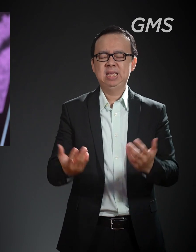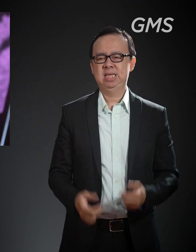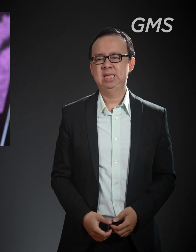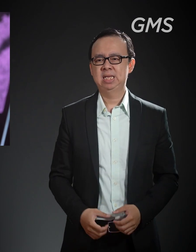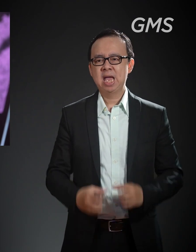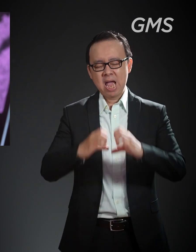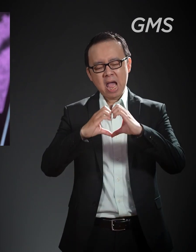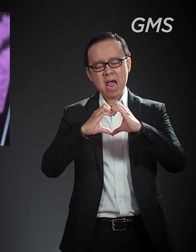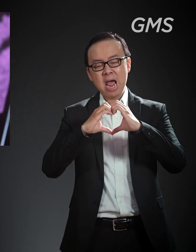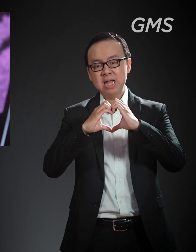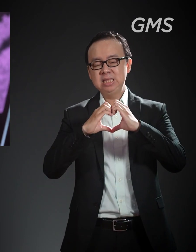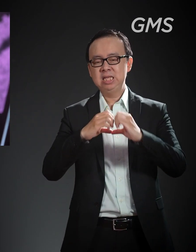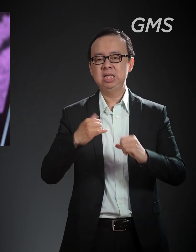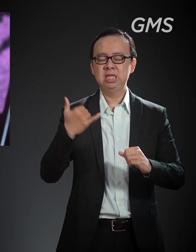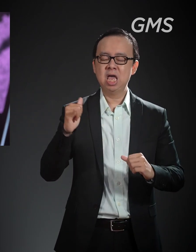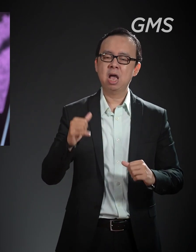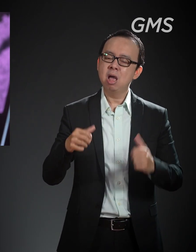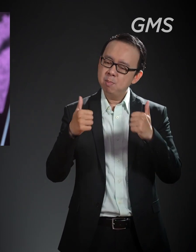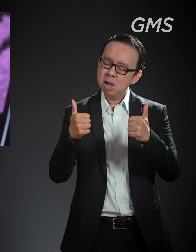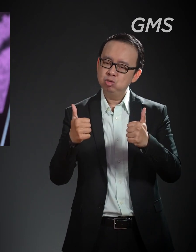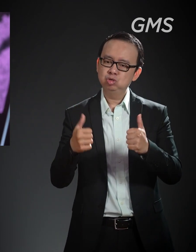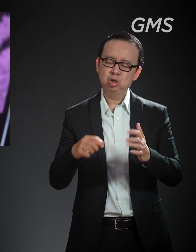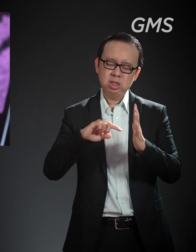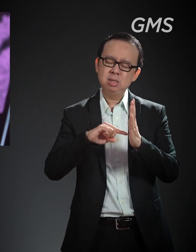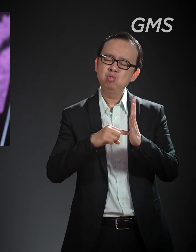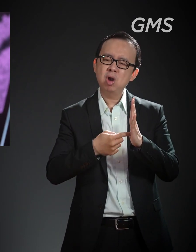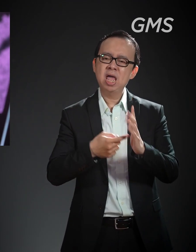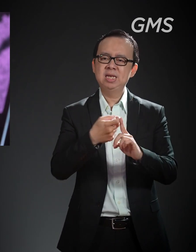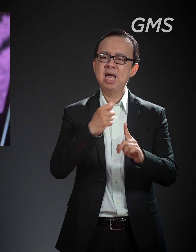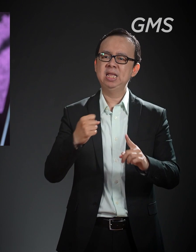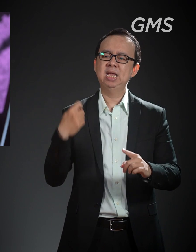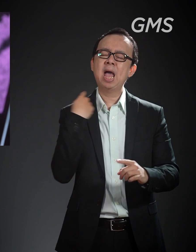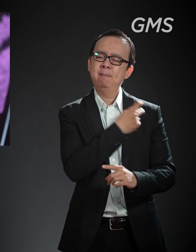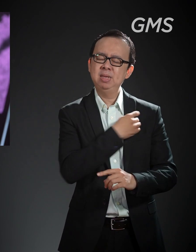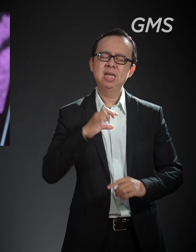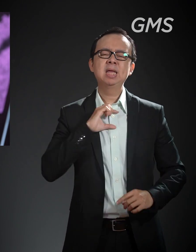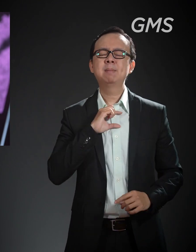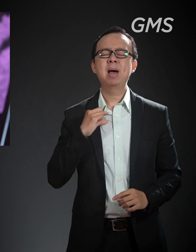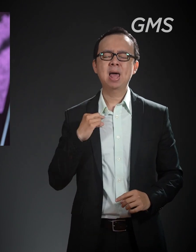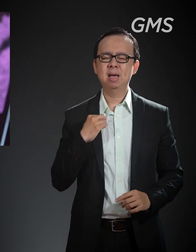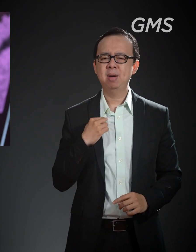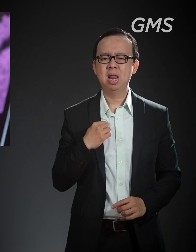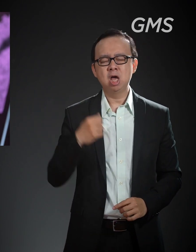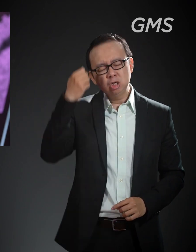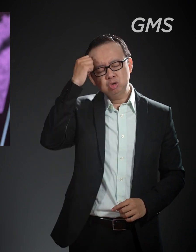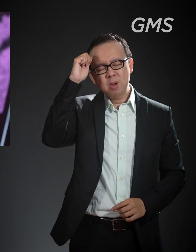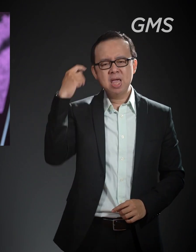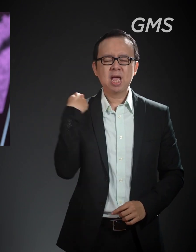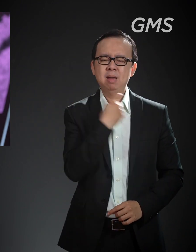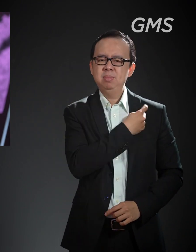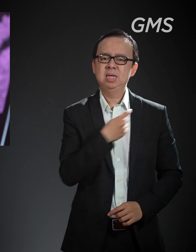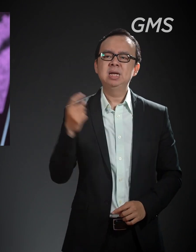Hati yang tanpa pamrih yang tulus, dimulai dari kami, gembala-gembala, supaya kami menjadi teladan terlebih